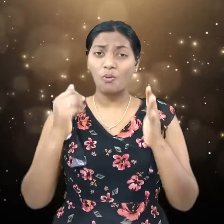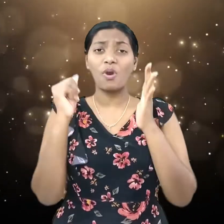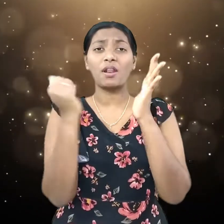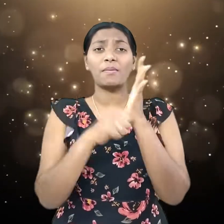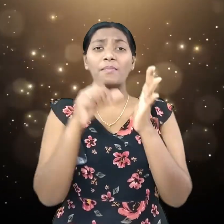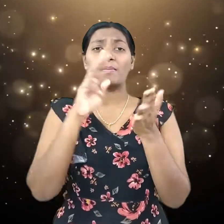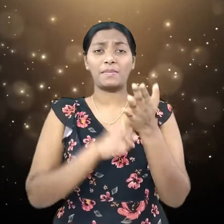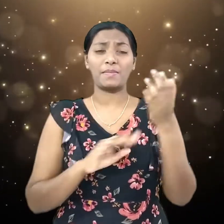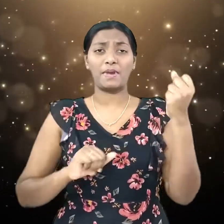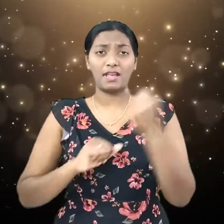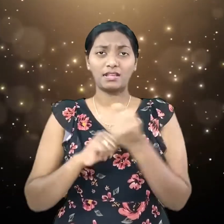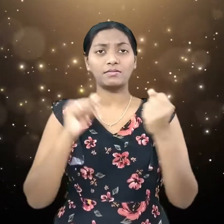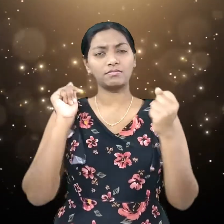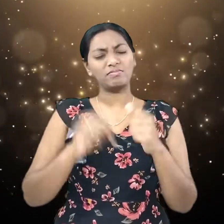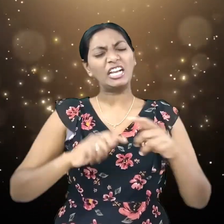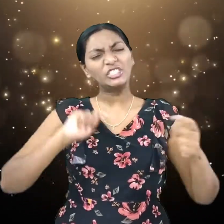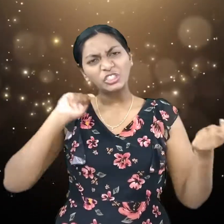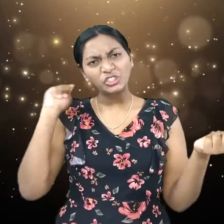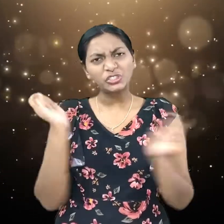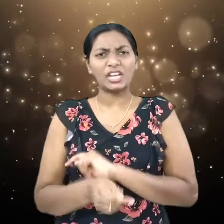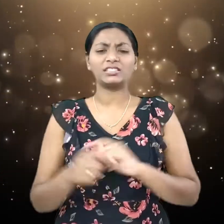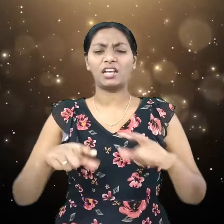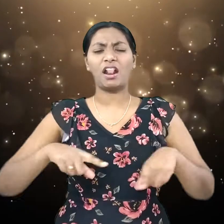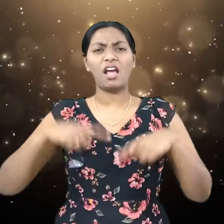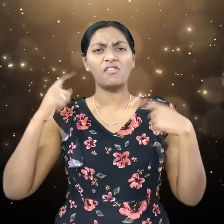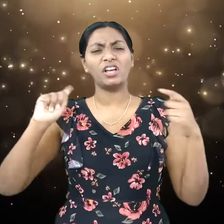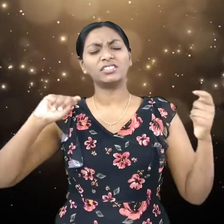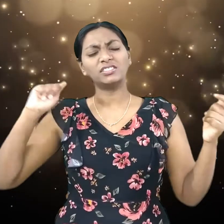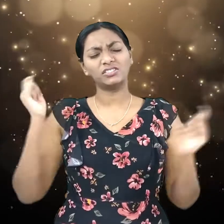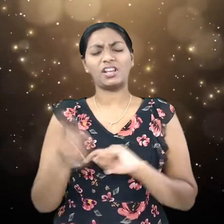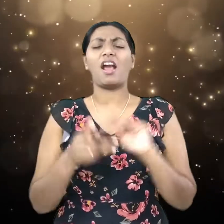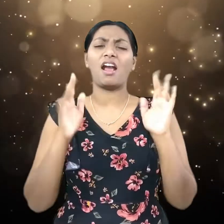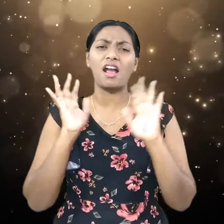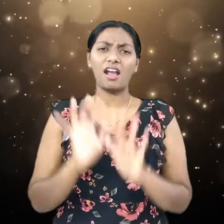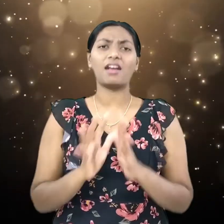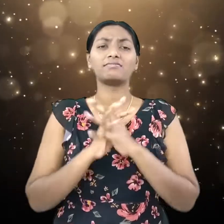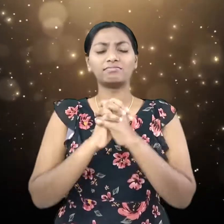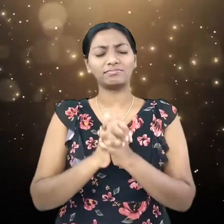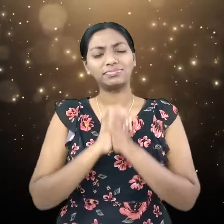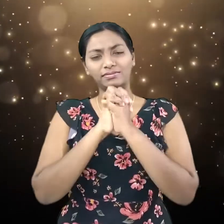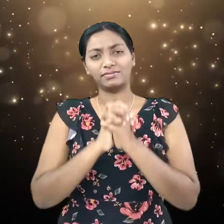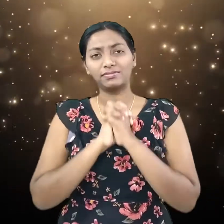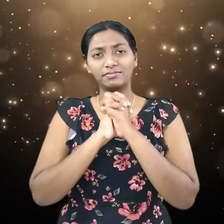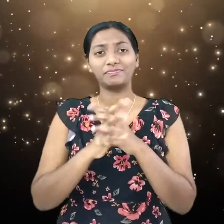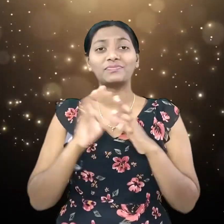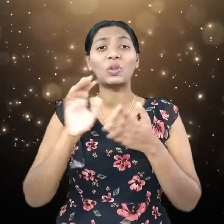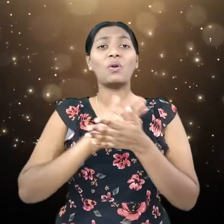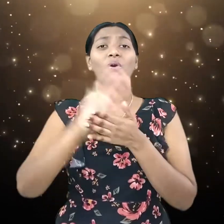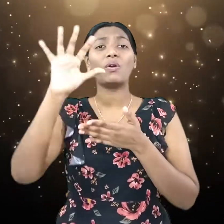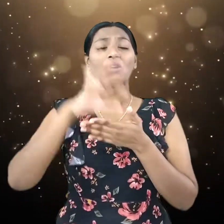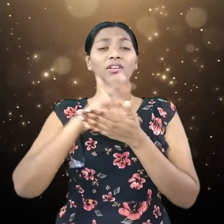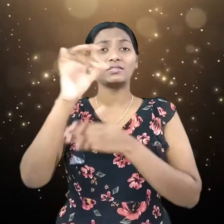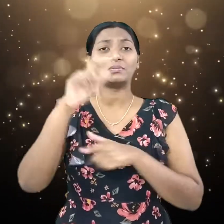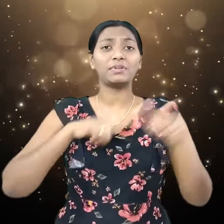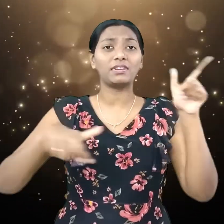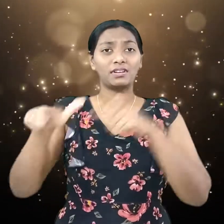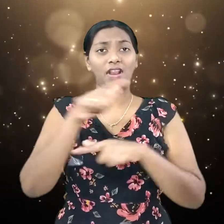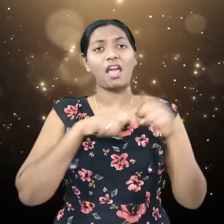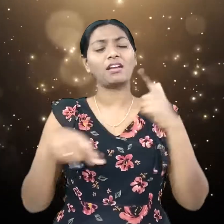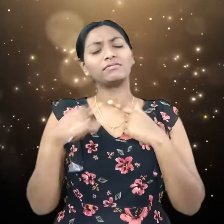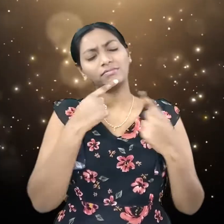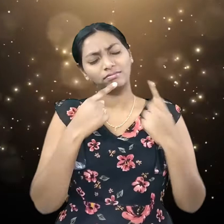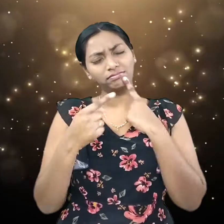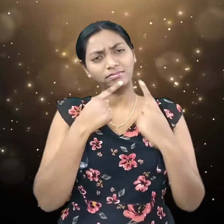का जहोक आ अल आजा जहों त्रकामा अल आजादी की इलाका बाज ए